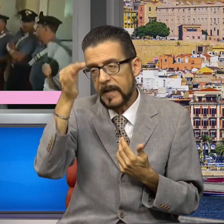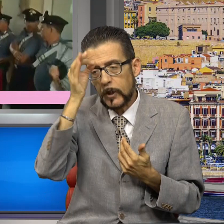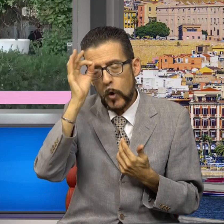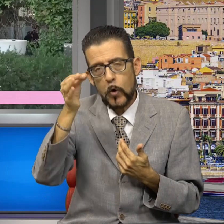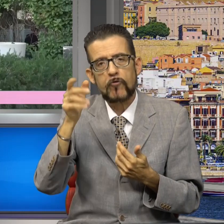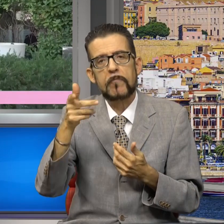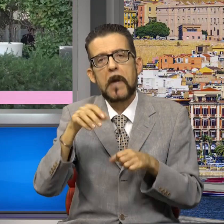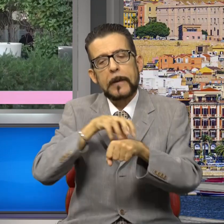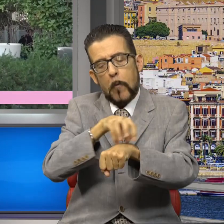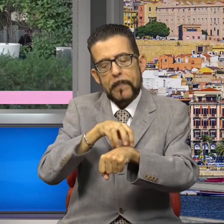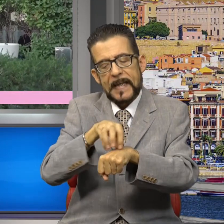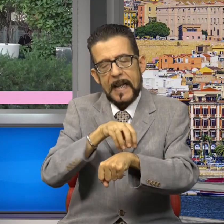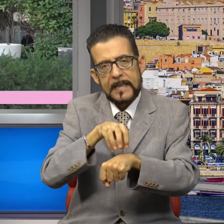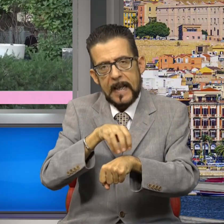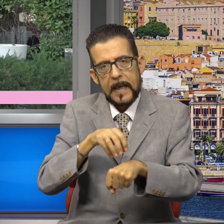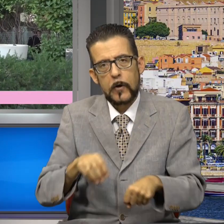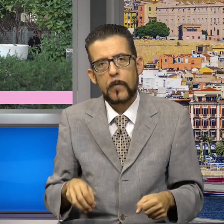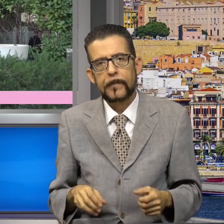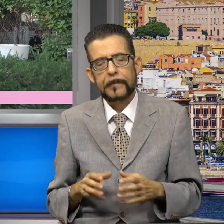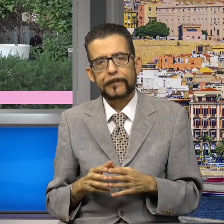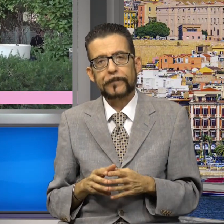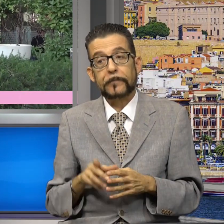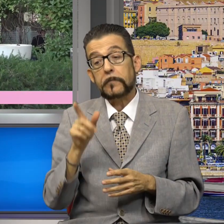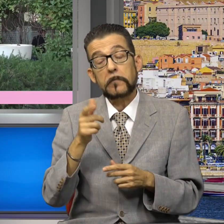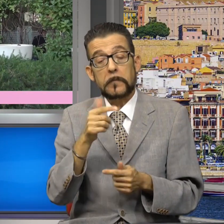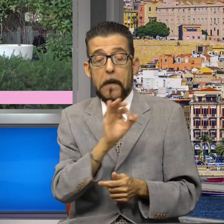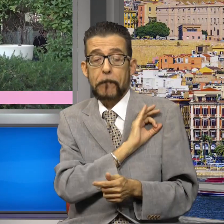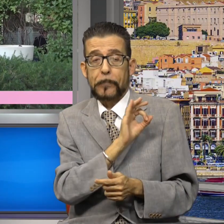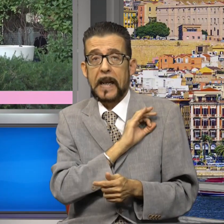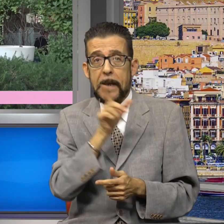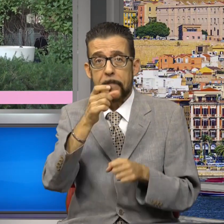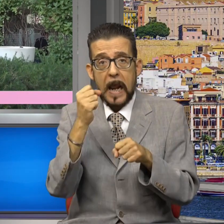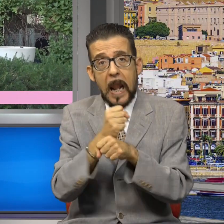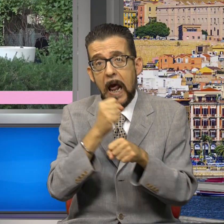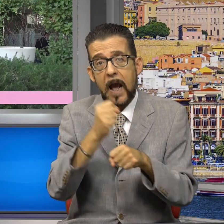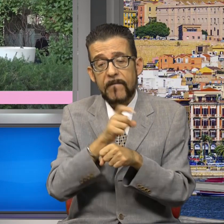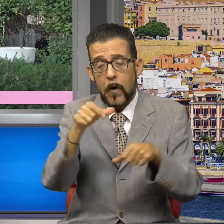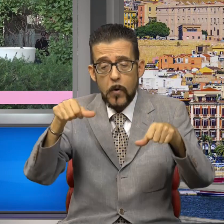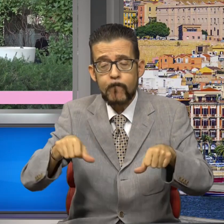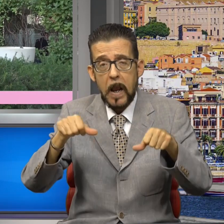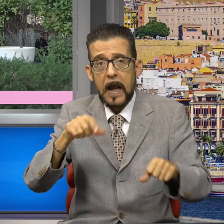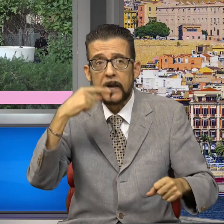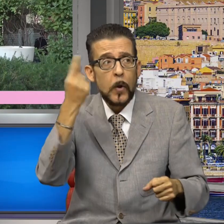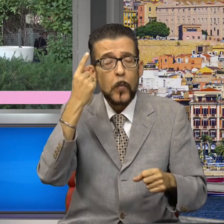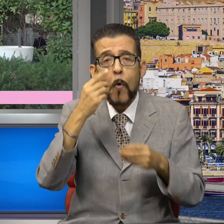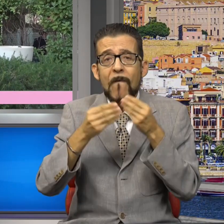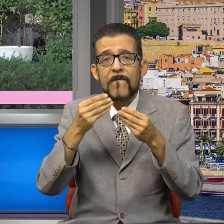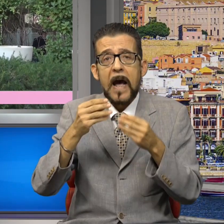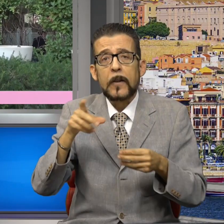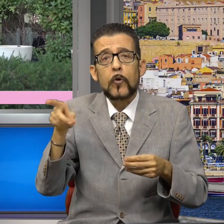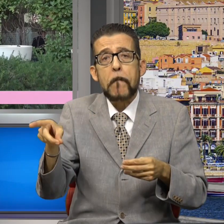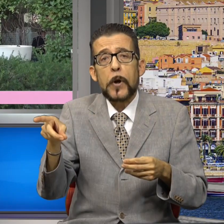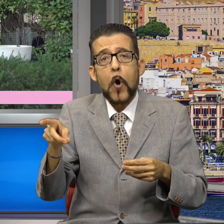un risultato che premia soprattutto il lavoro che c'è alla base e tutto quello che viene fatto dalla Proloco e dagli